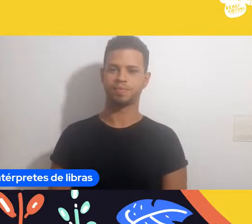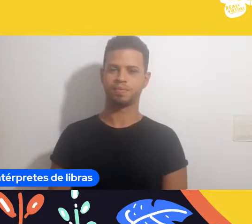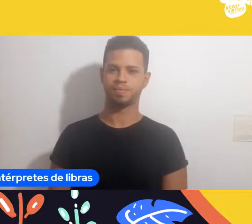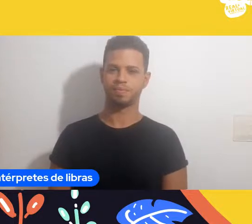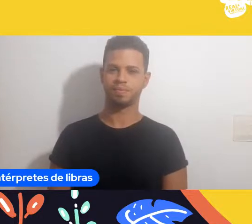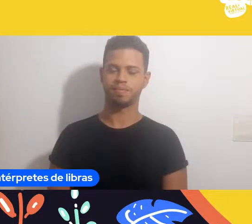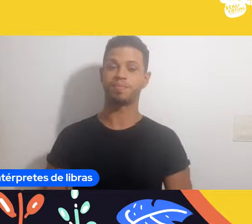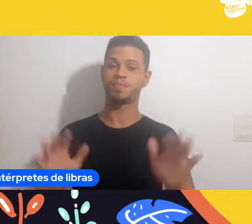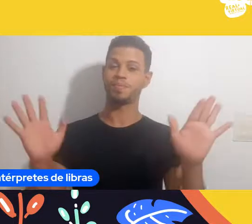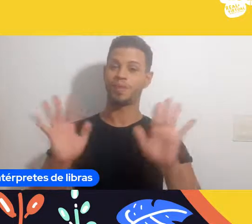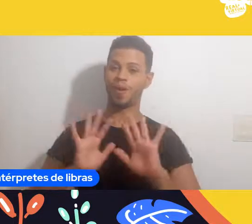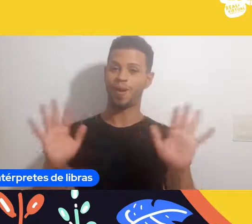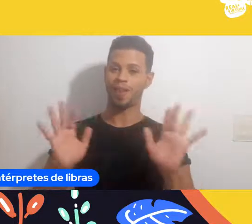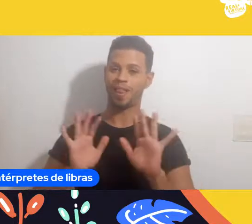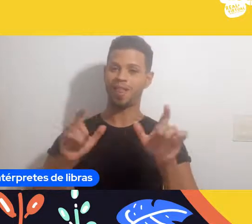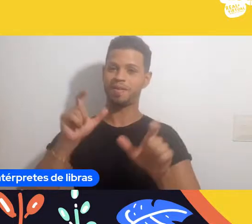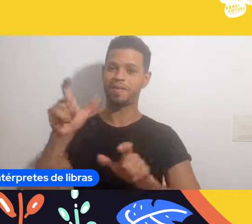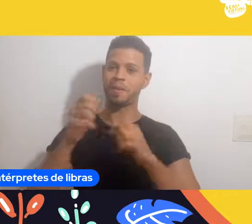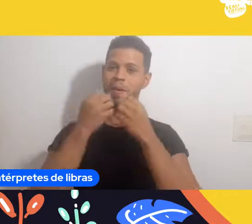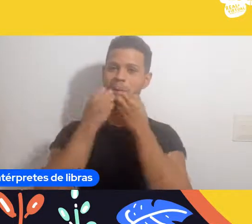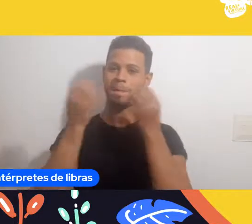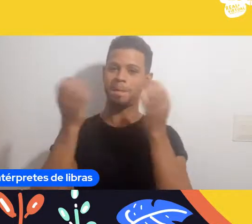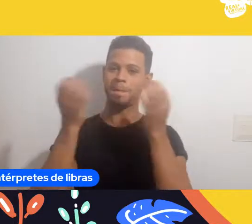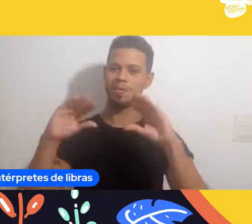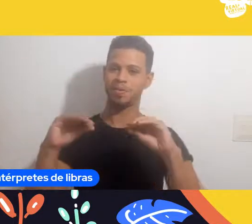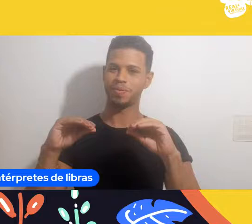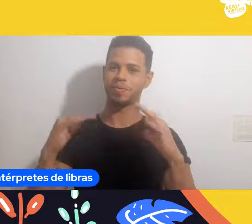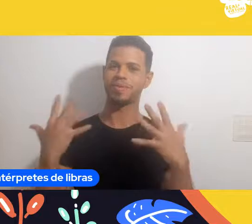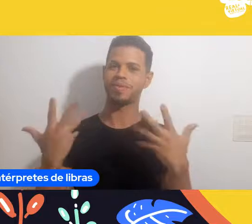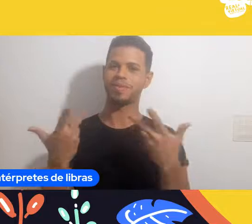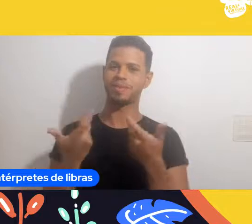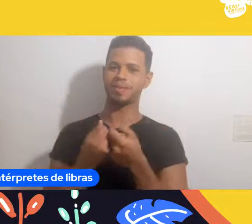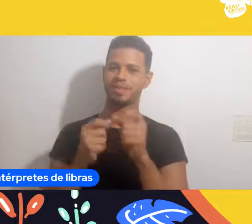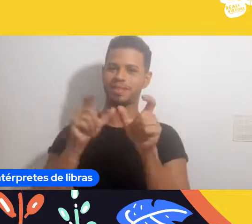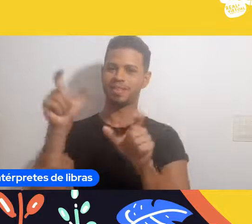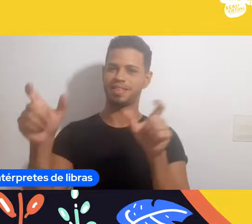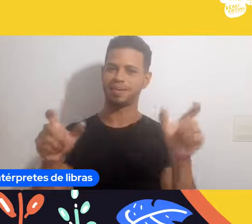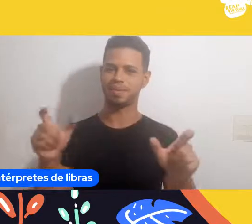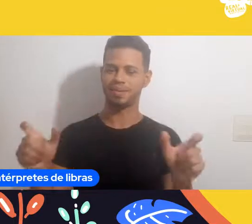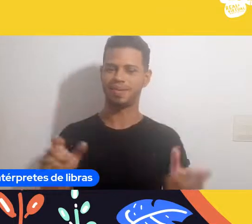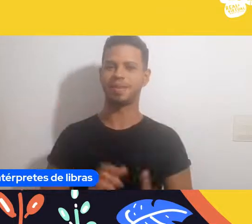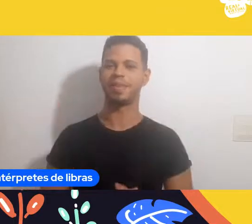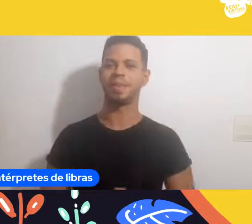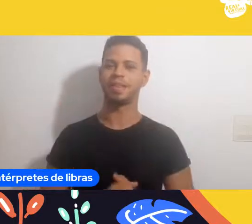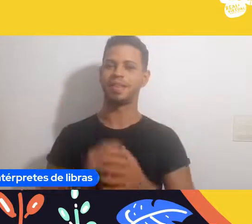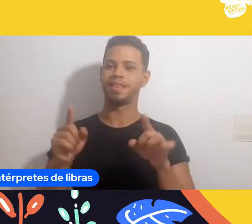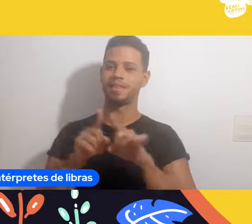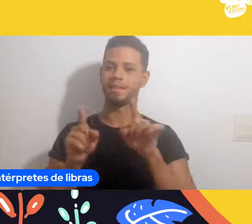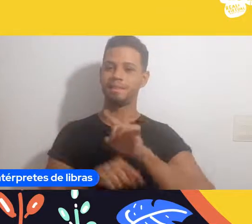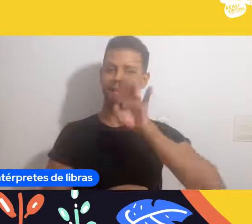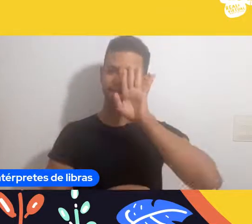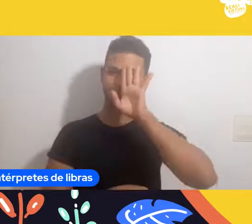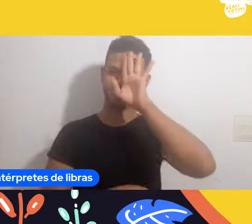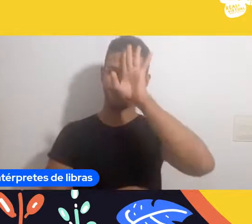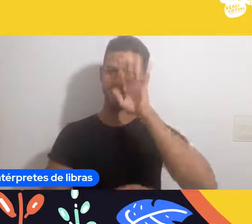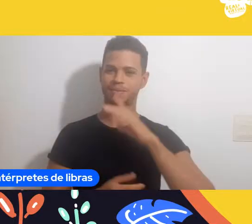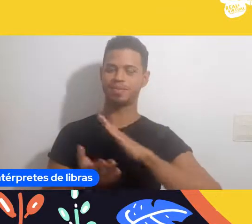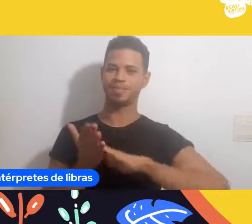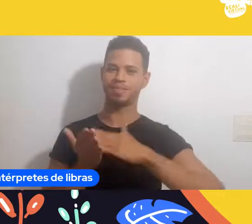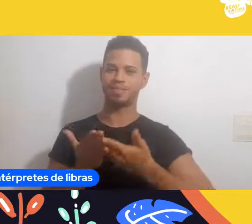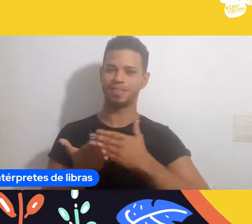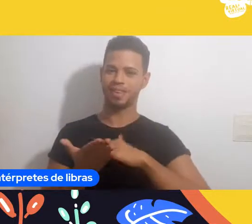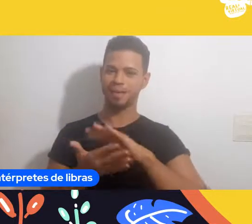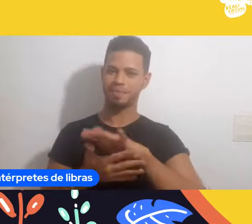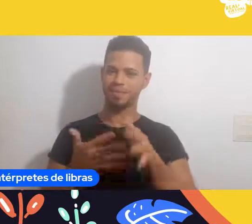Olá, boa noite a todas, a todos e a todes. Boa noite também a Bruno Souza, nosso intérprete de